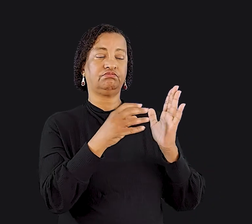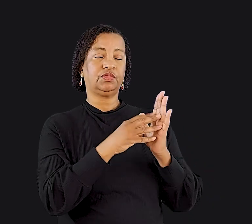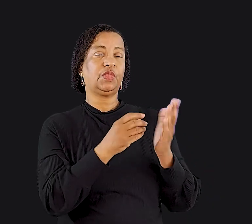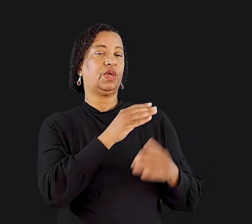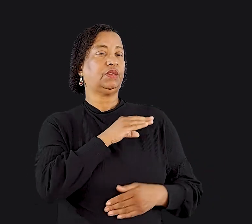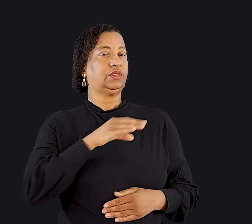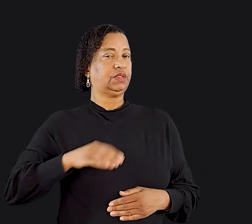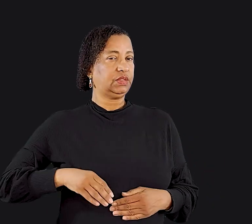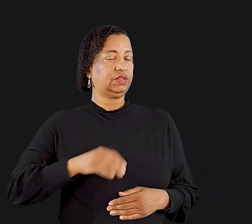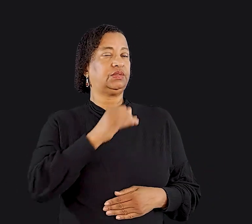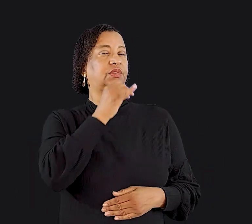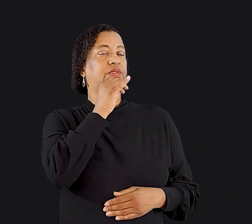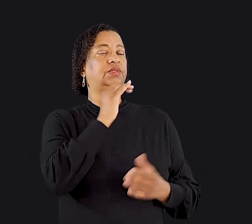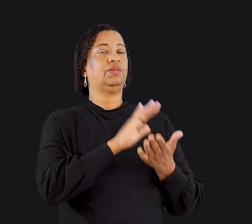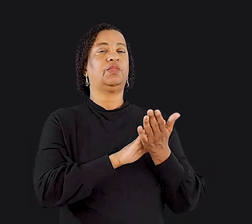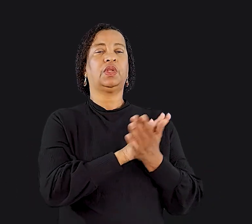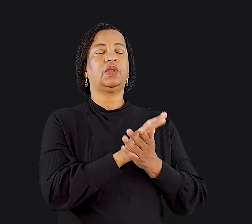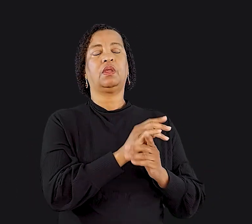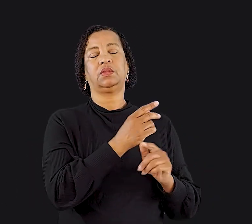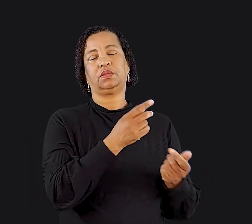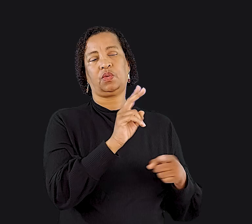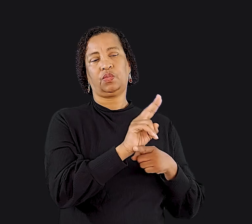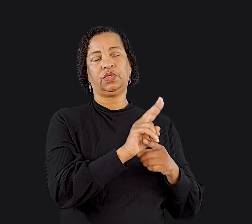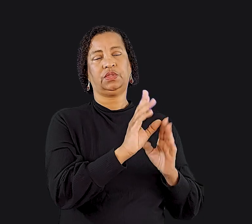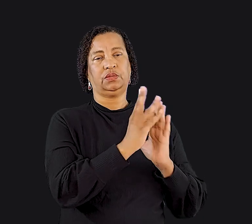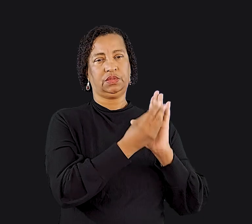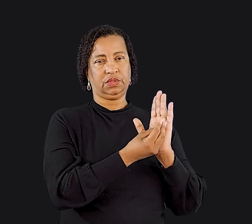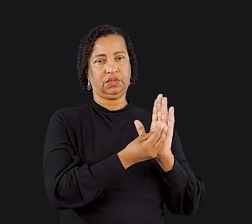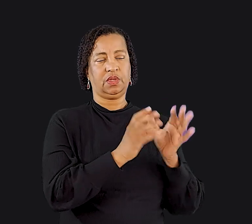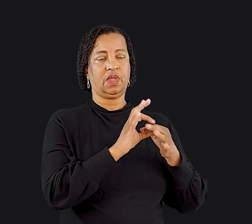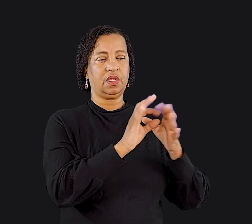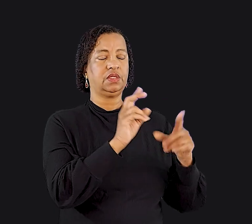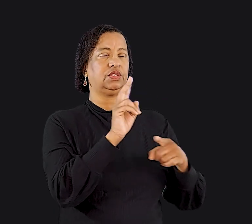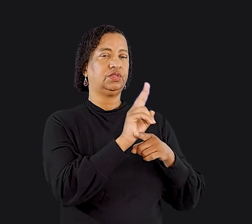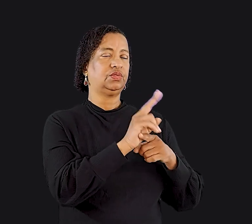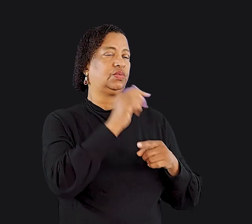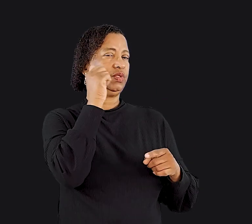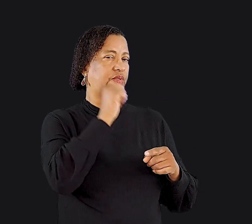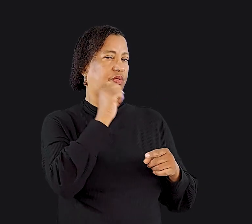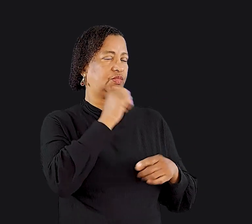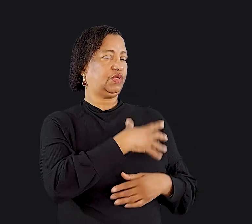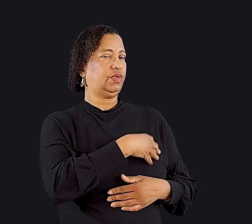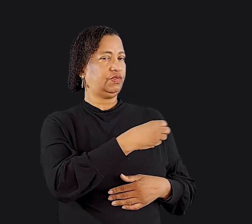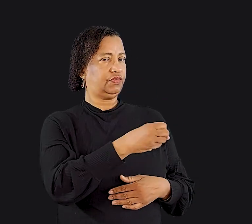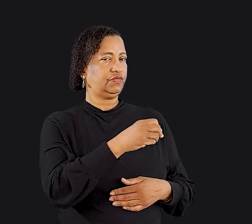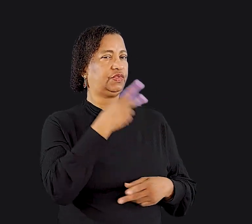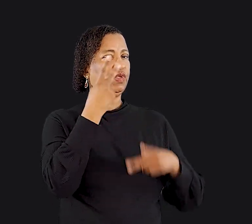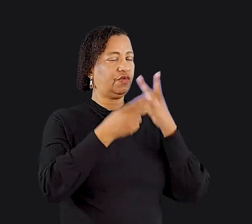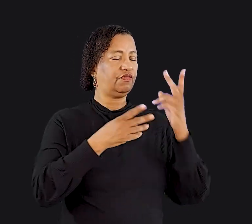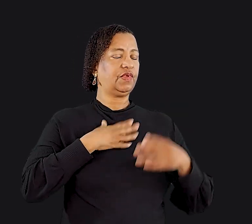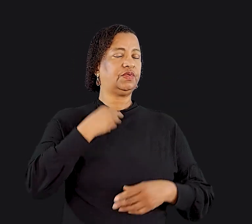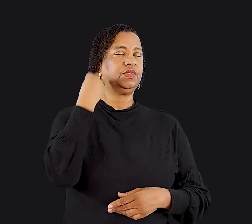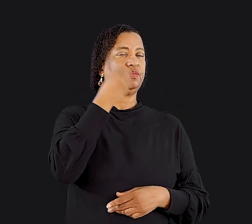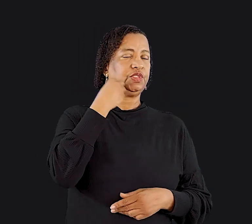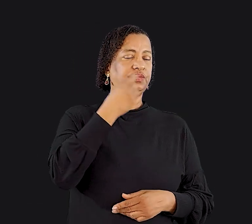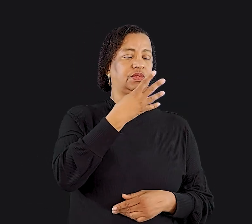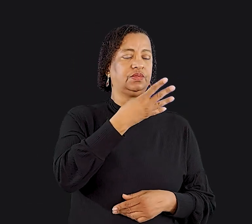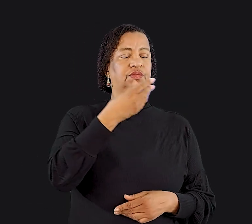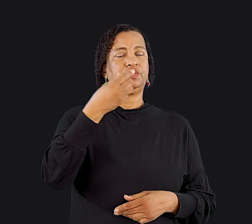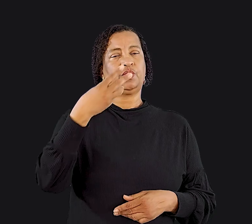exemplo de Cristo que pastoreia a igreja. Eles deixam de cuidar de suas mulheres e filhos. Posso falar pela minha experiência de 43